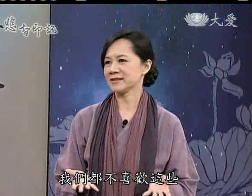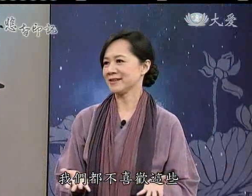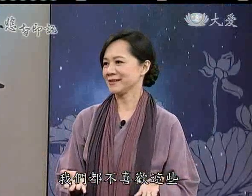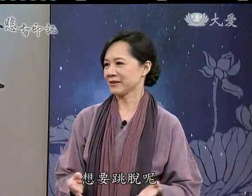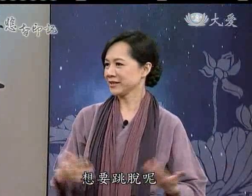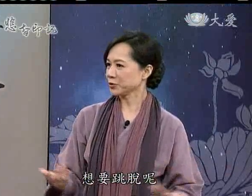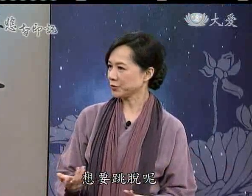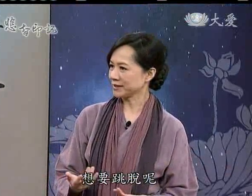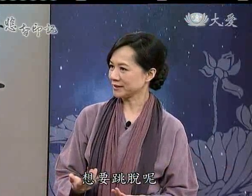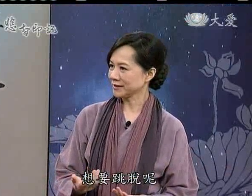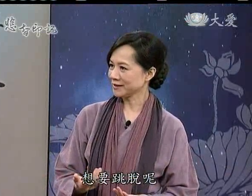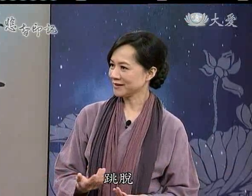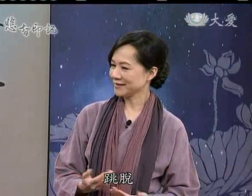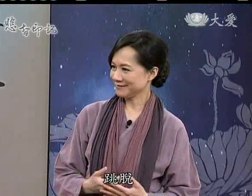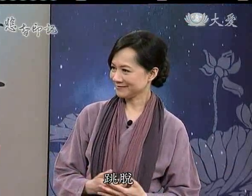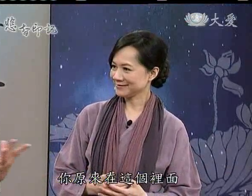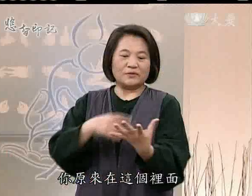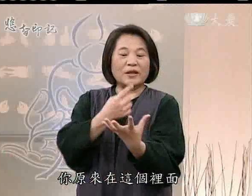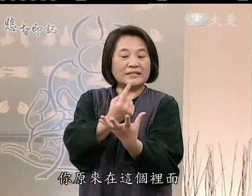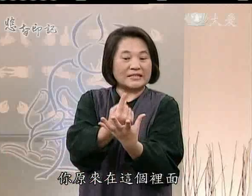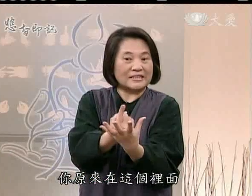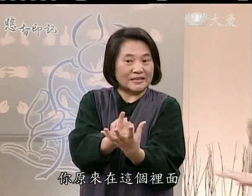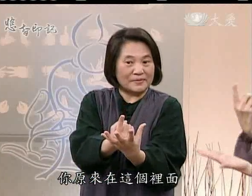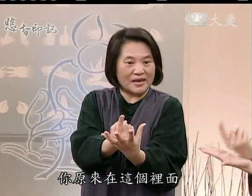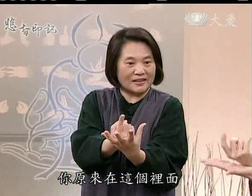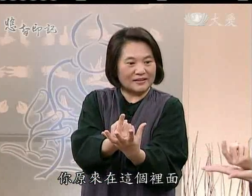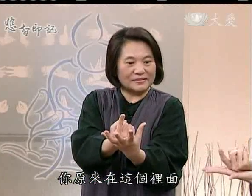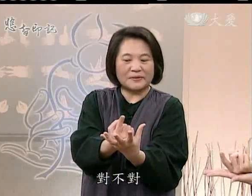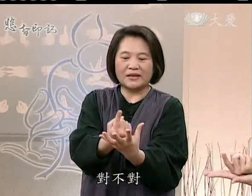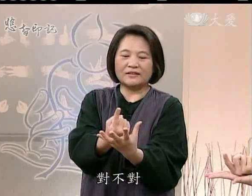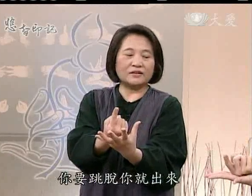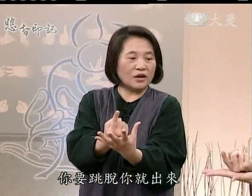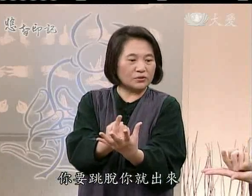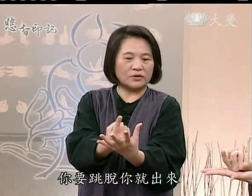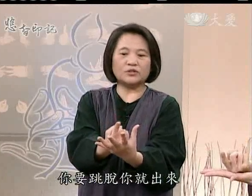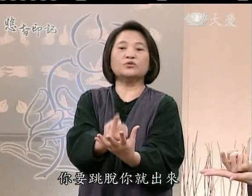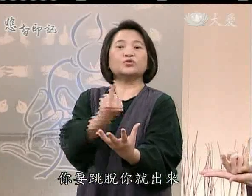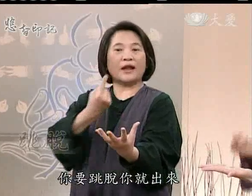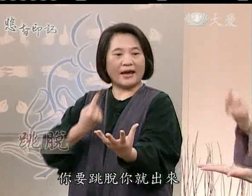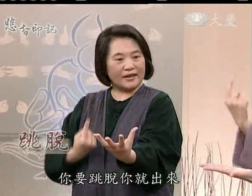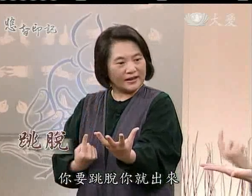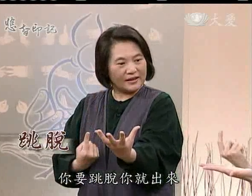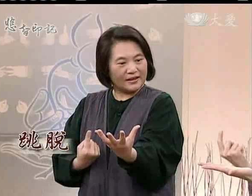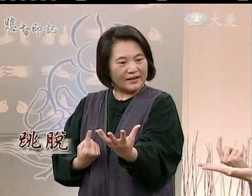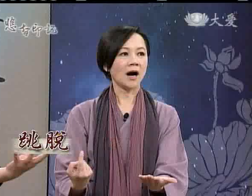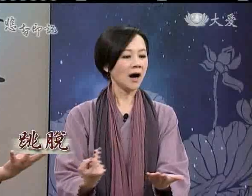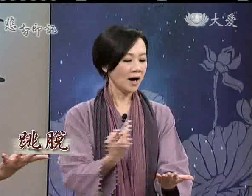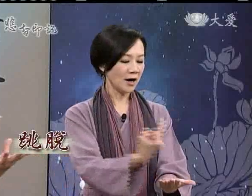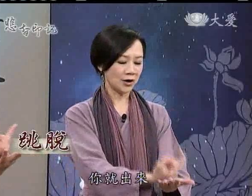些，想要跳脱呢？ 跳脱，你原来在这个里面，对不对？你要跳脱，你就出来啊，你就